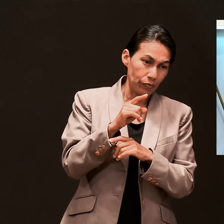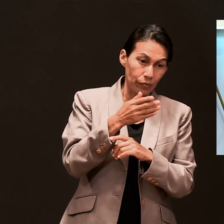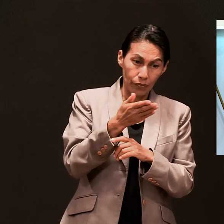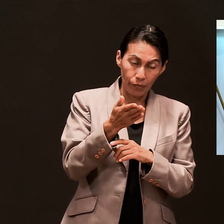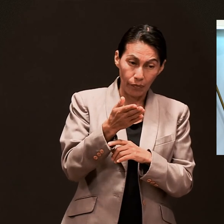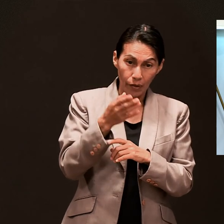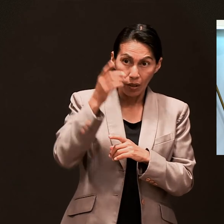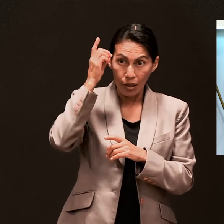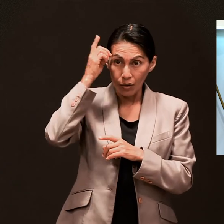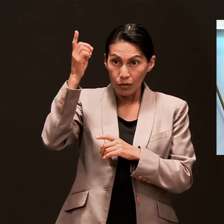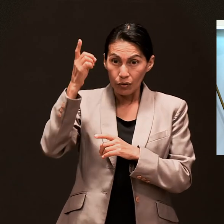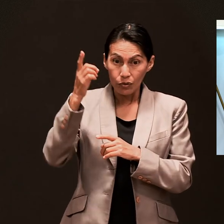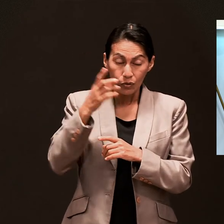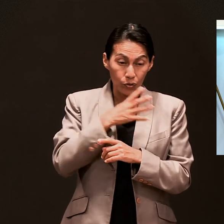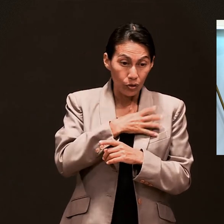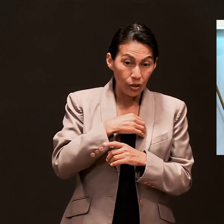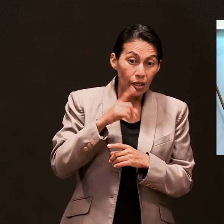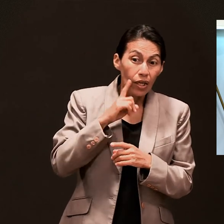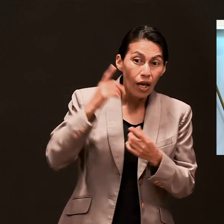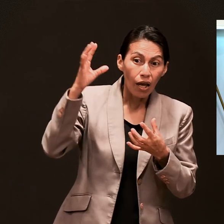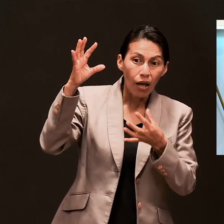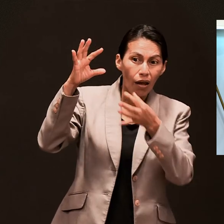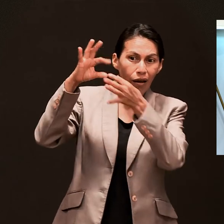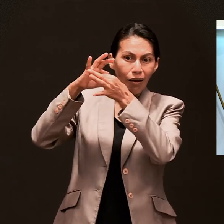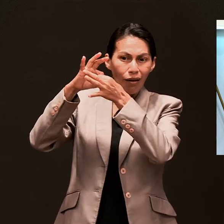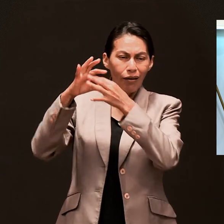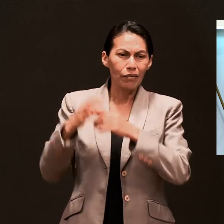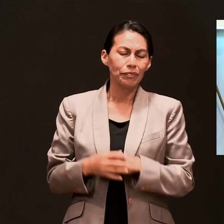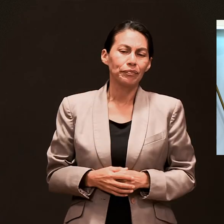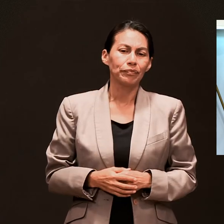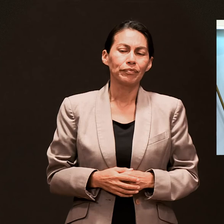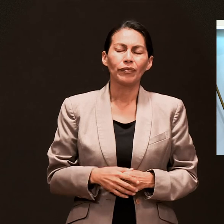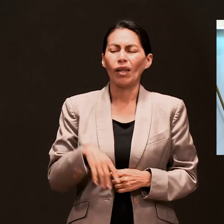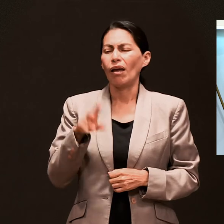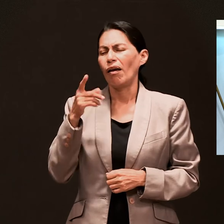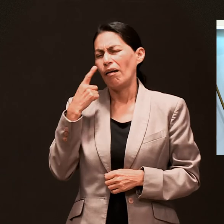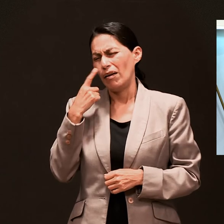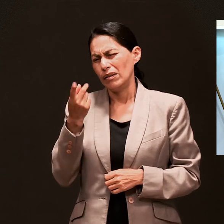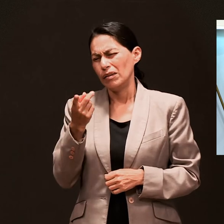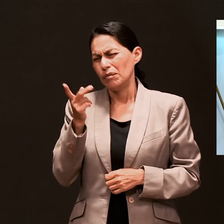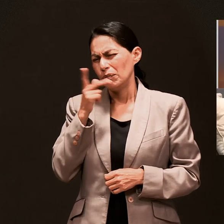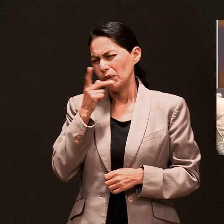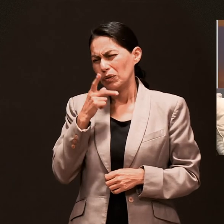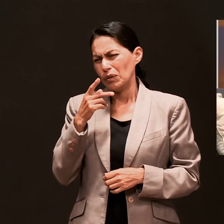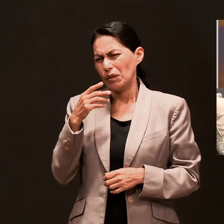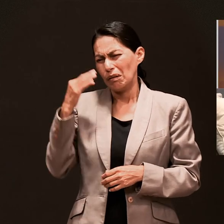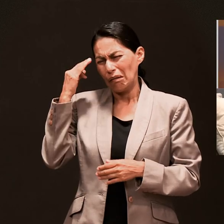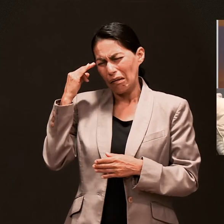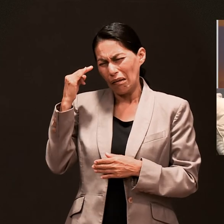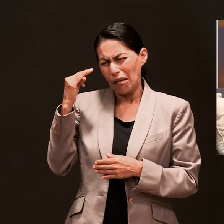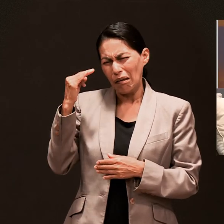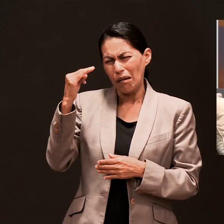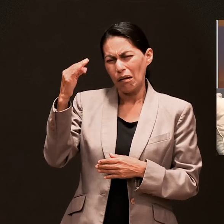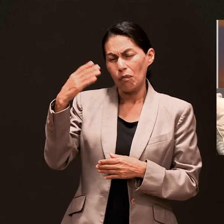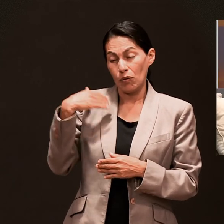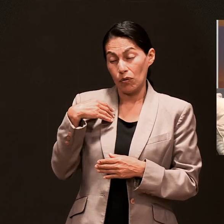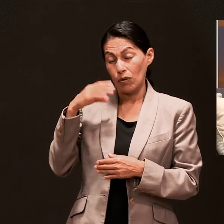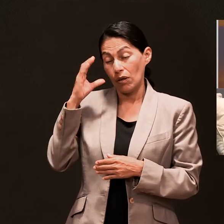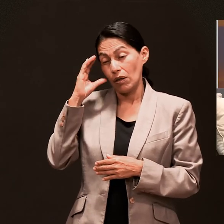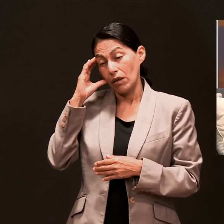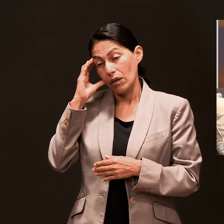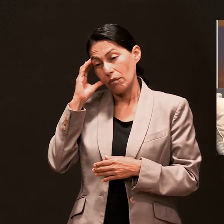relacionaba Brendita con Dios fíjese pastor que cuando tuve mucho tiempo para